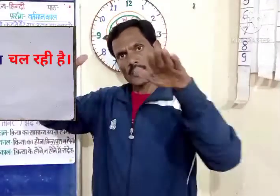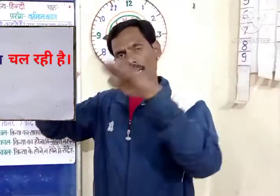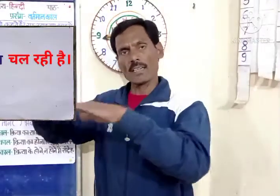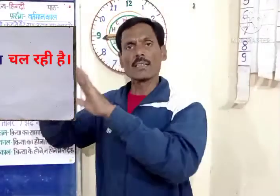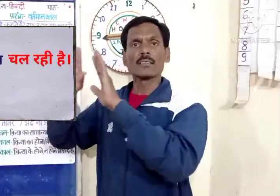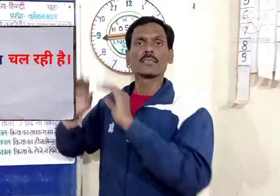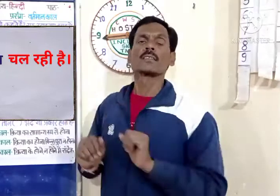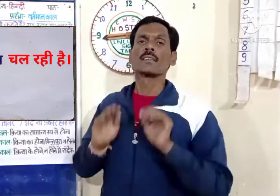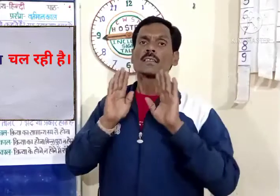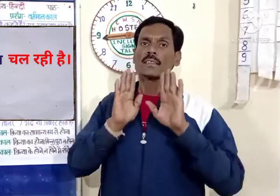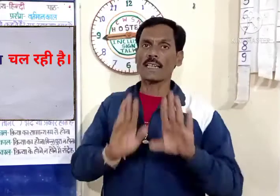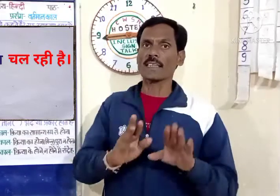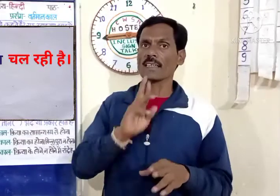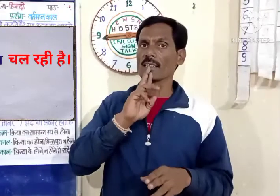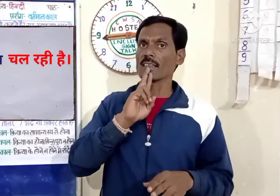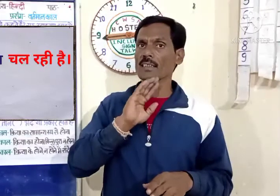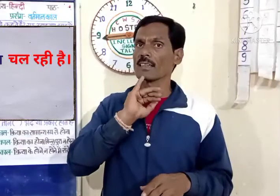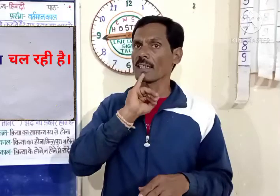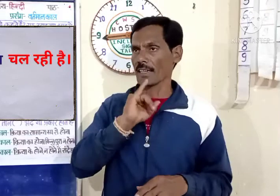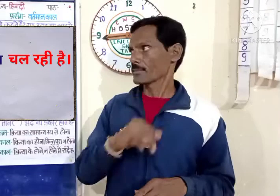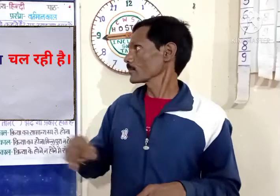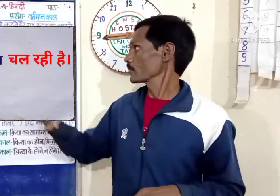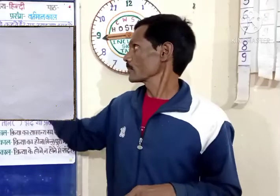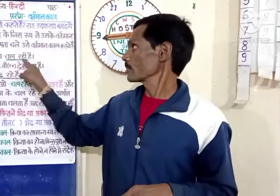चल रही है।